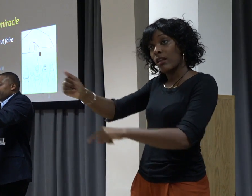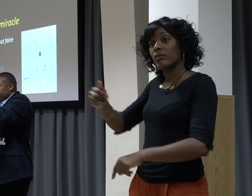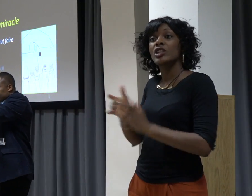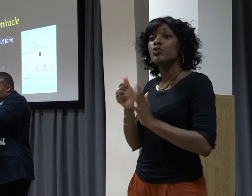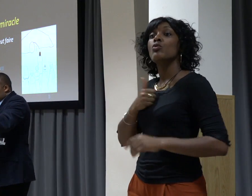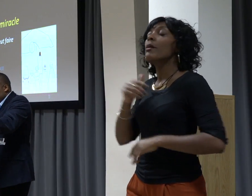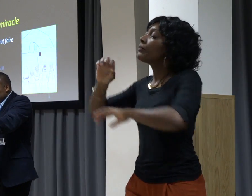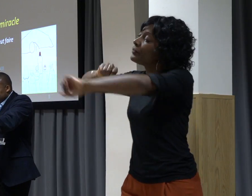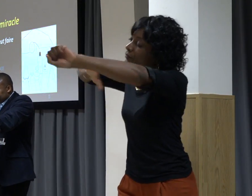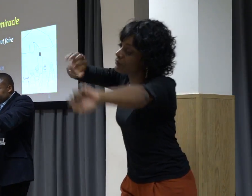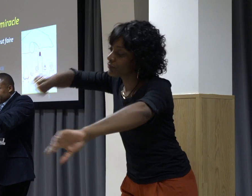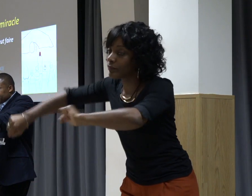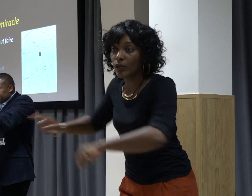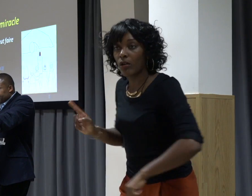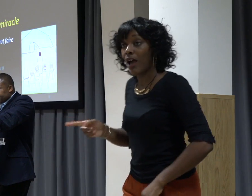faites-le.